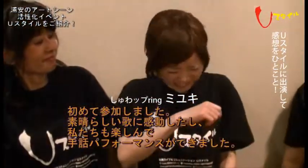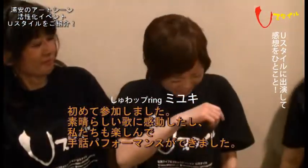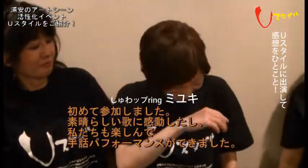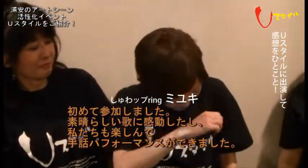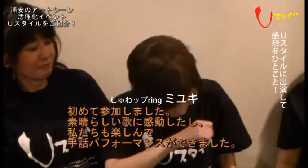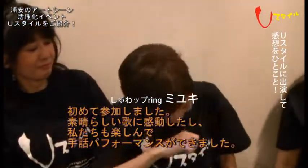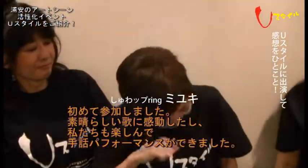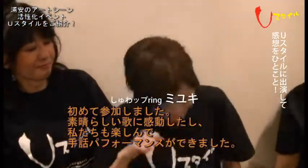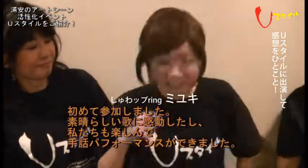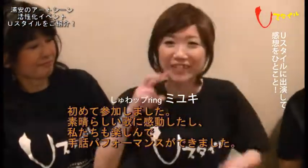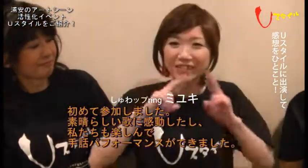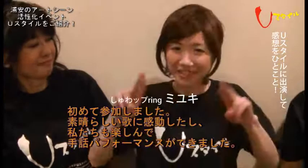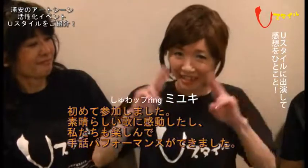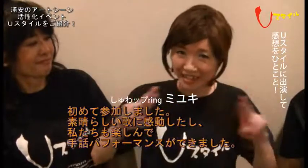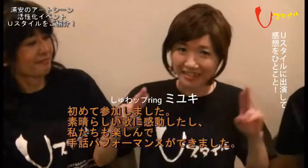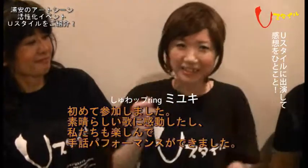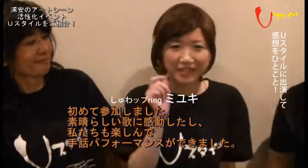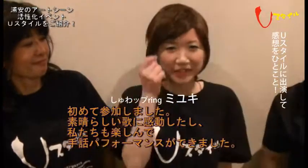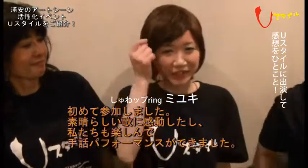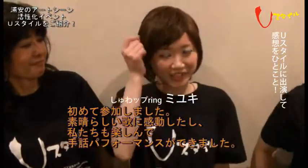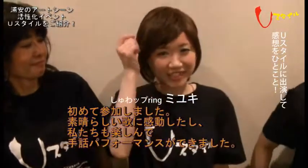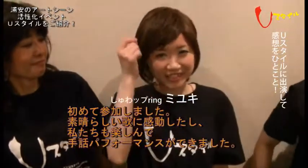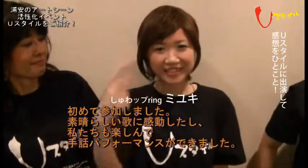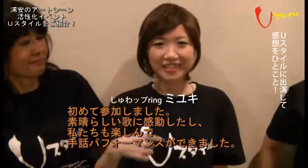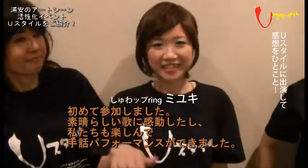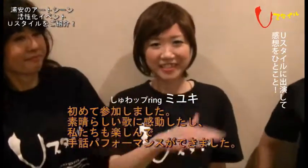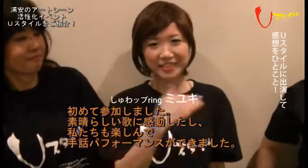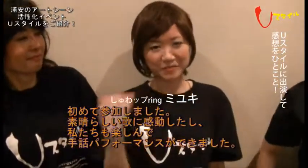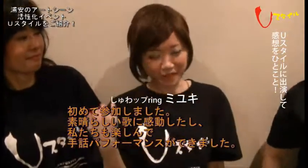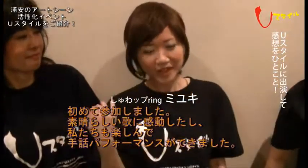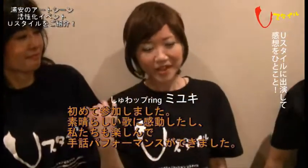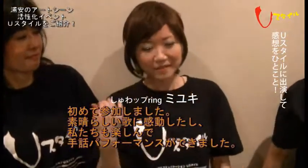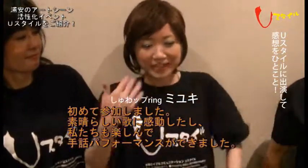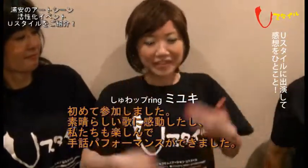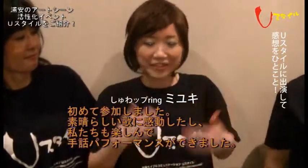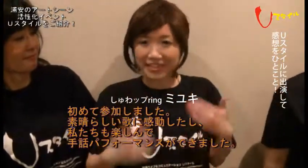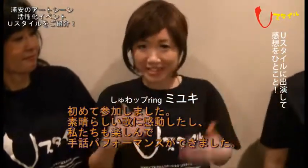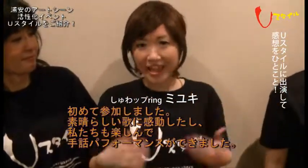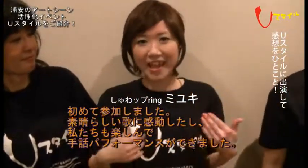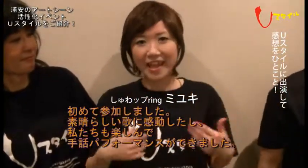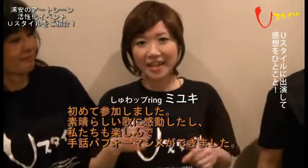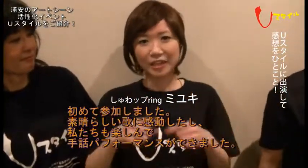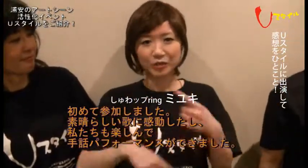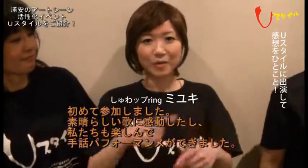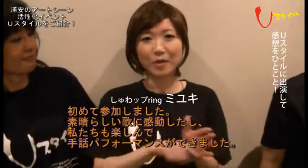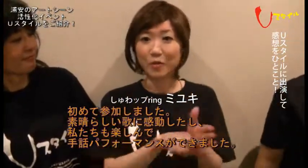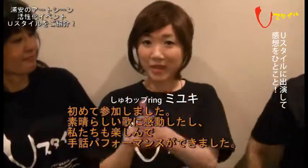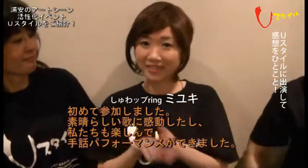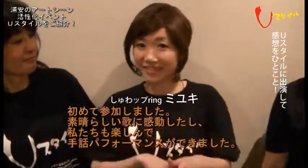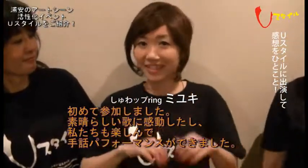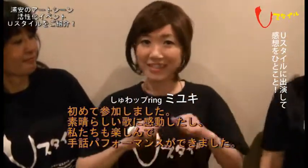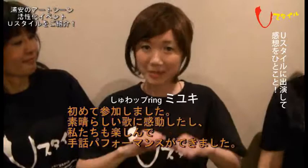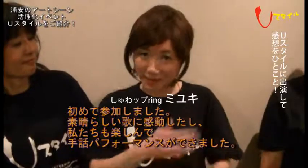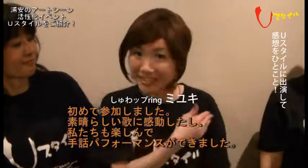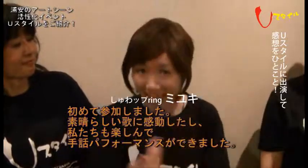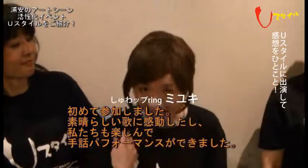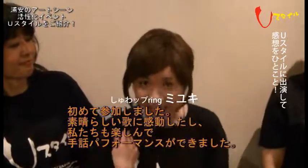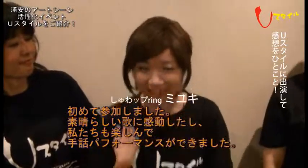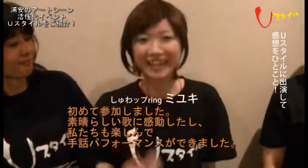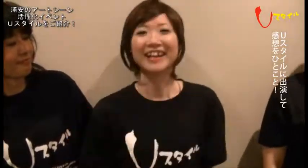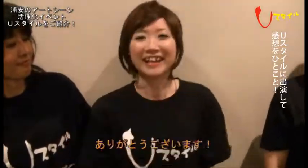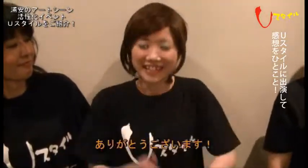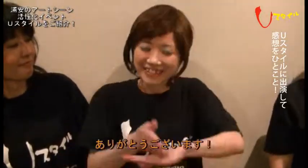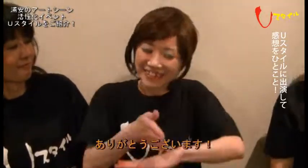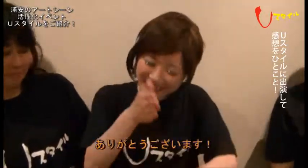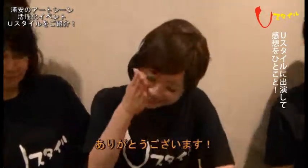もう歌に感動した c 私たちも楽しんで手話が4まずできました